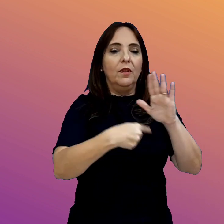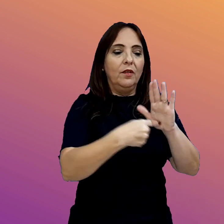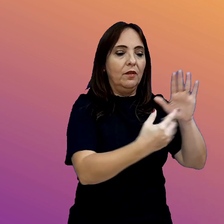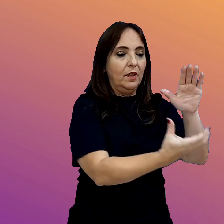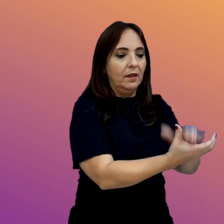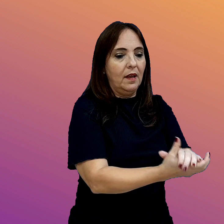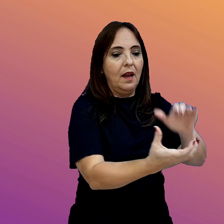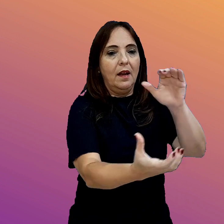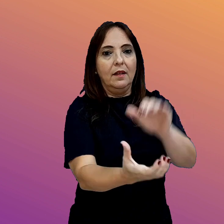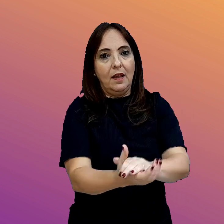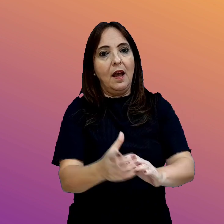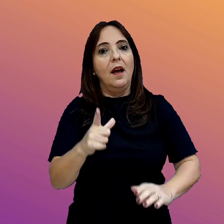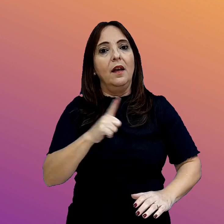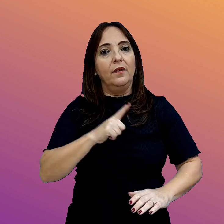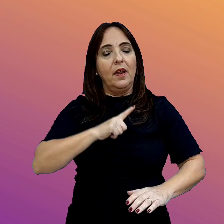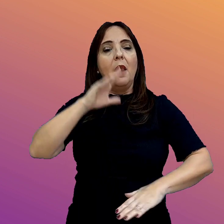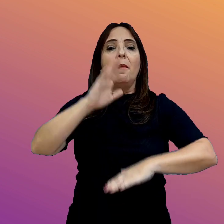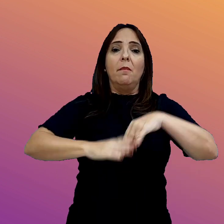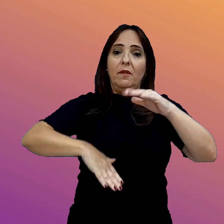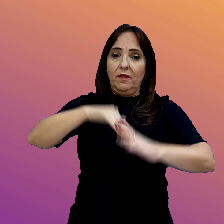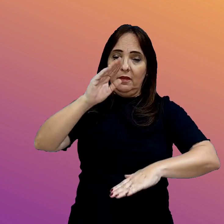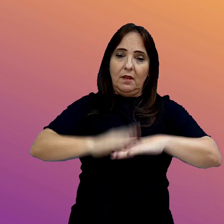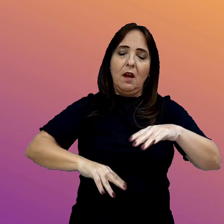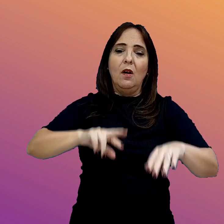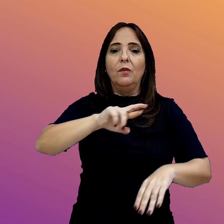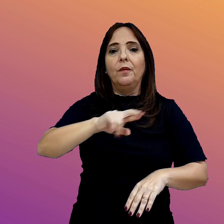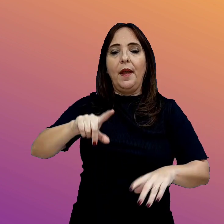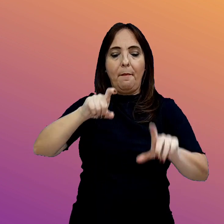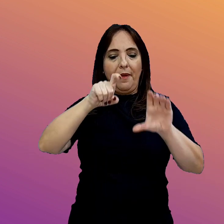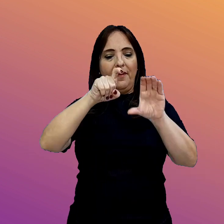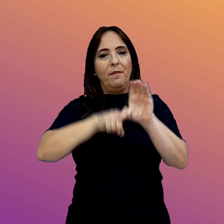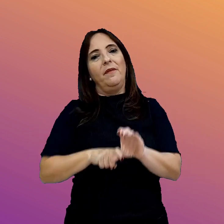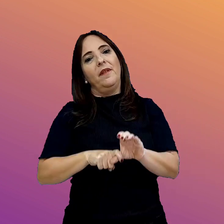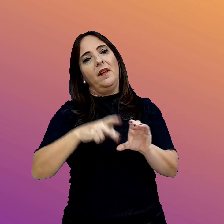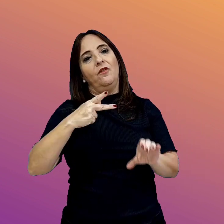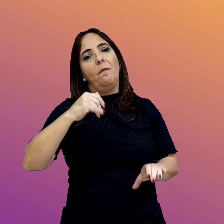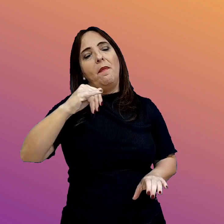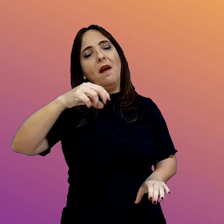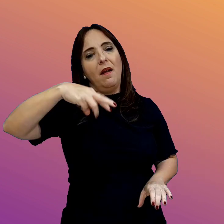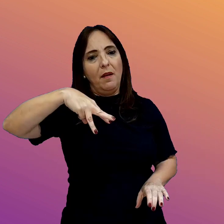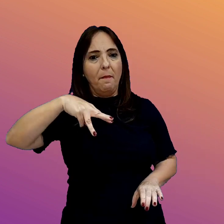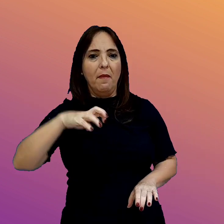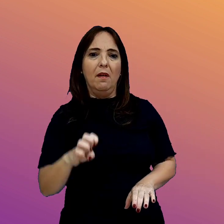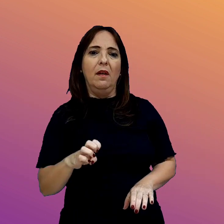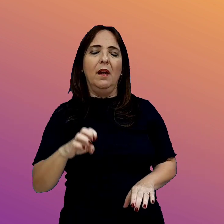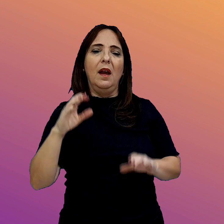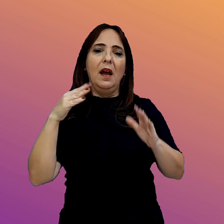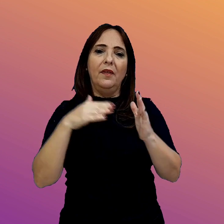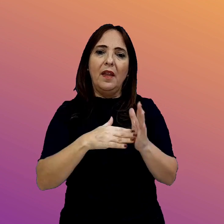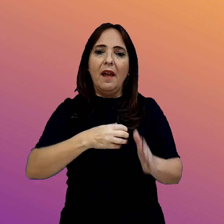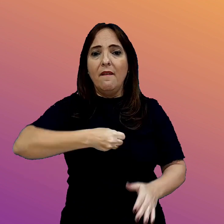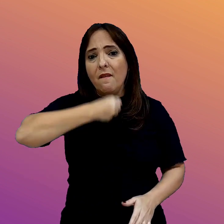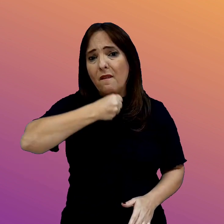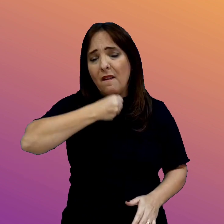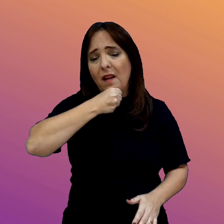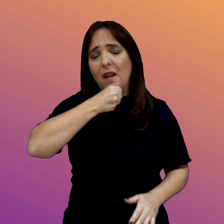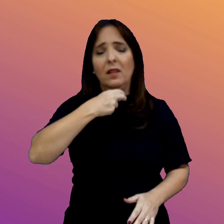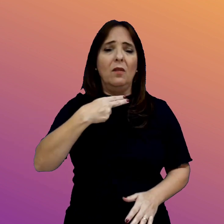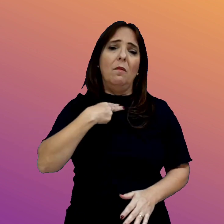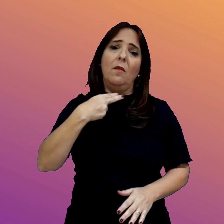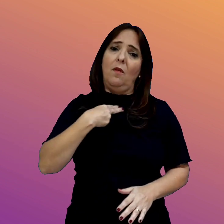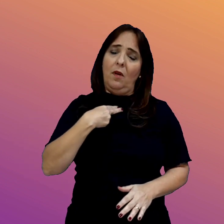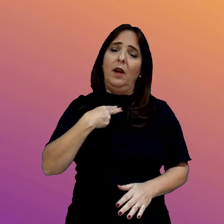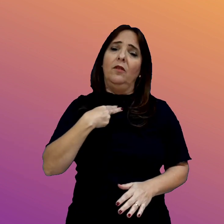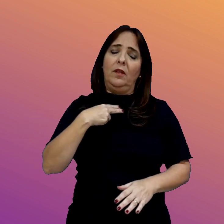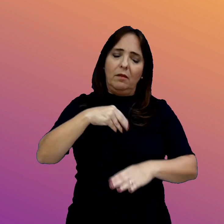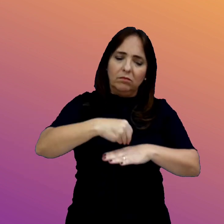barra da saia do pai e da mãe, até envelhecer. Que negócio é esse? Nós temos que criar filhos com essa vontade de trabalho, de ganhar,